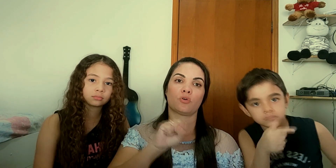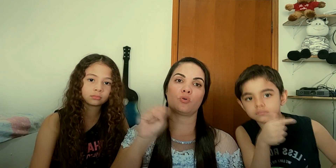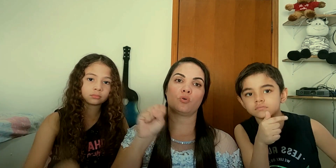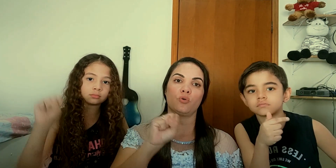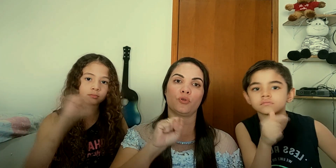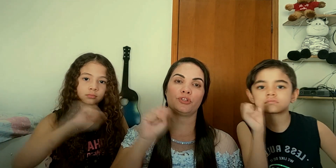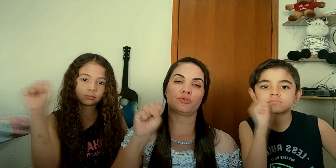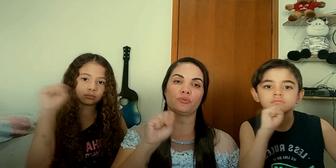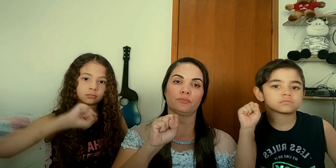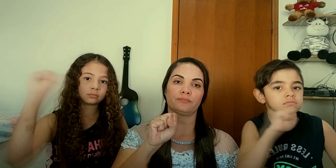Oito.